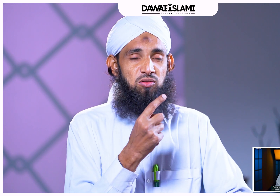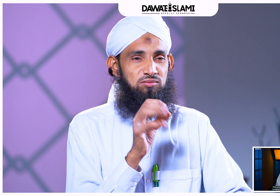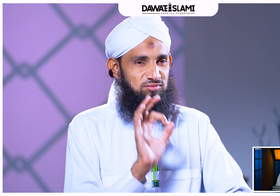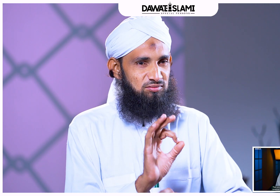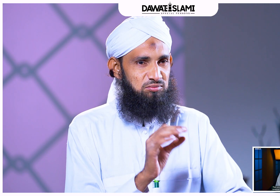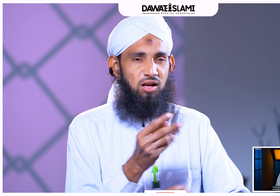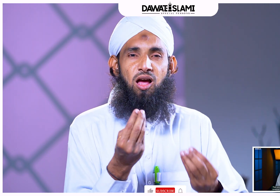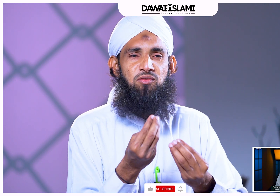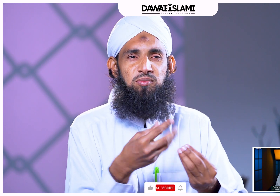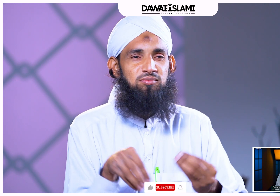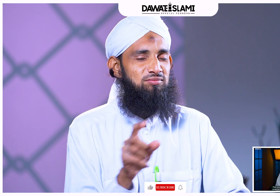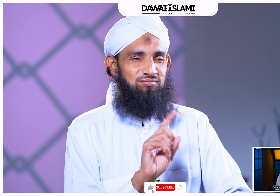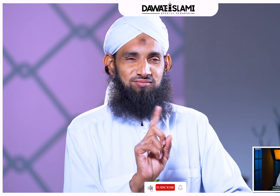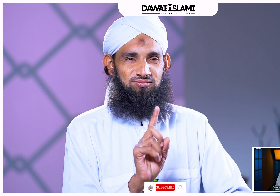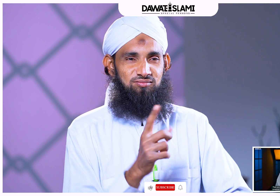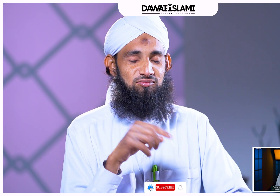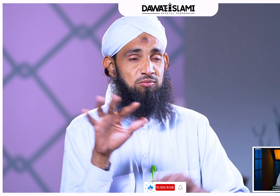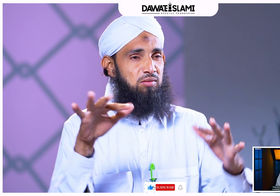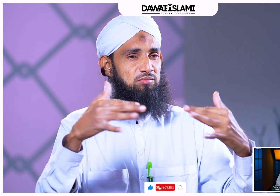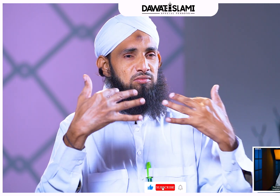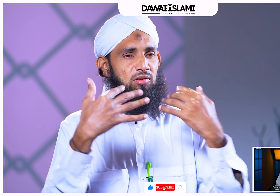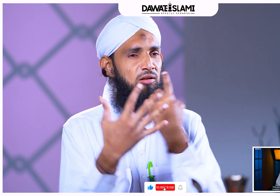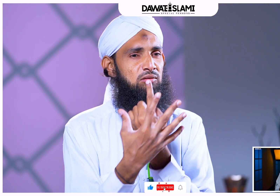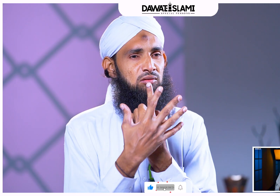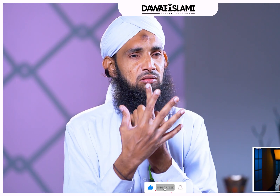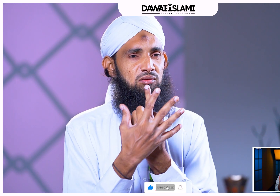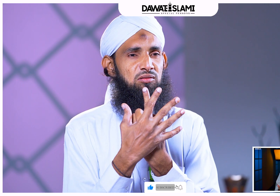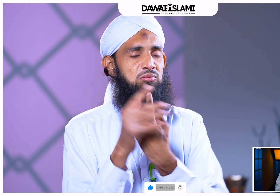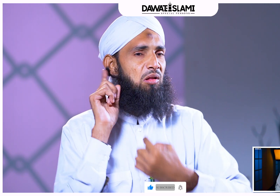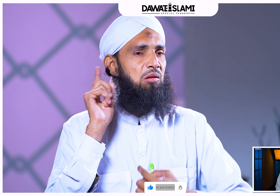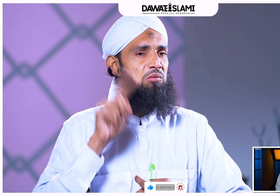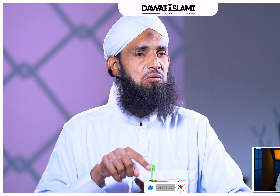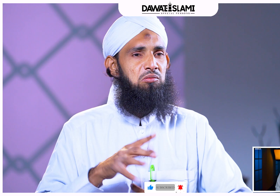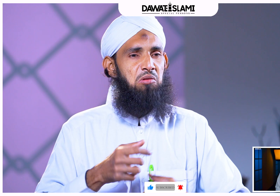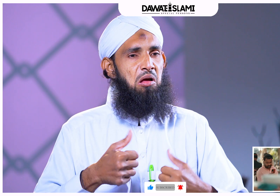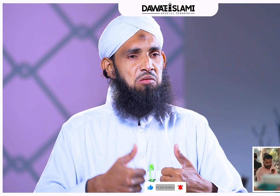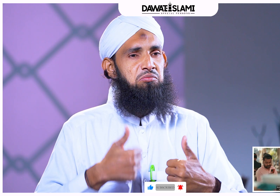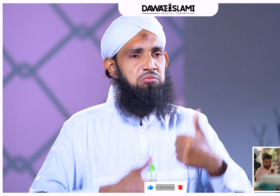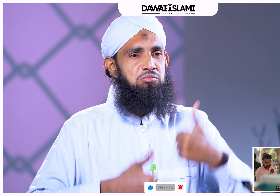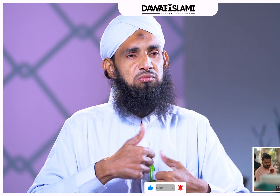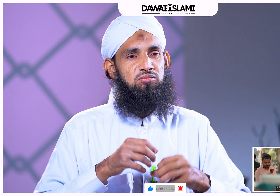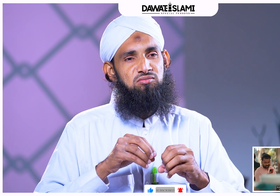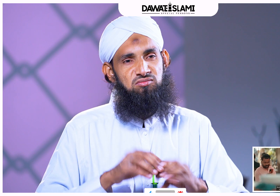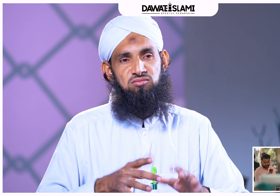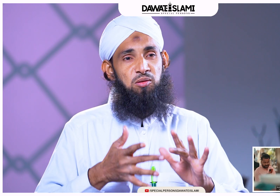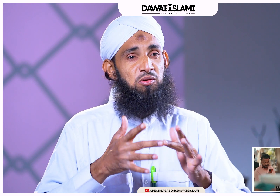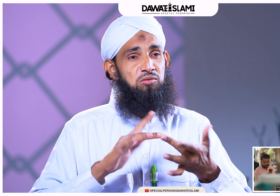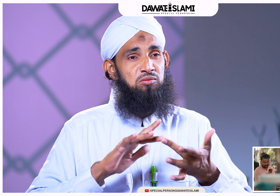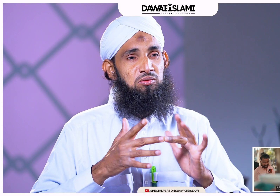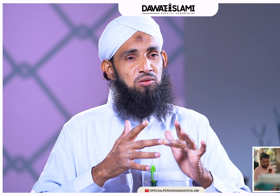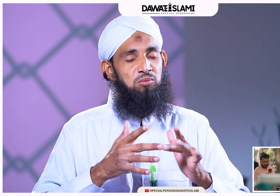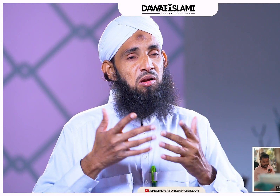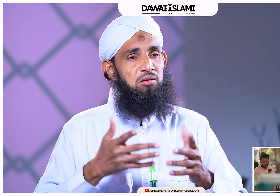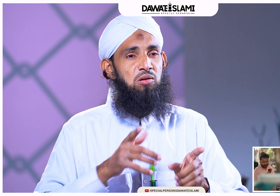پھر بہت اہم بات یہ ہے کہ سب کے سامنے سمجھانے سے اصلاح تو نہیں بلکہ الٹا ضد پیدا ہو سکتی ہے۔ سوشل میڈیا نے آ کر تو اصلاح کے عمل